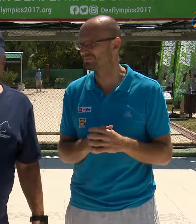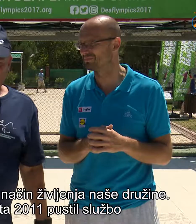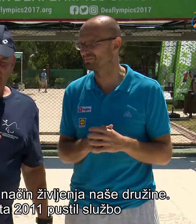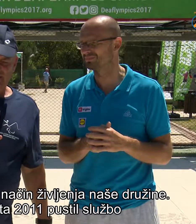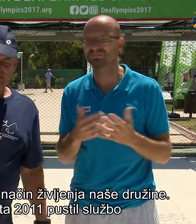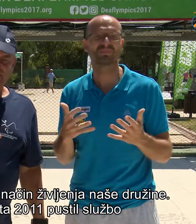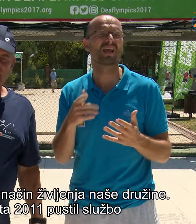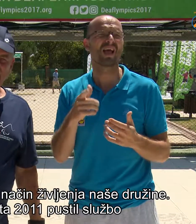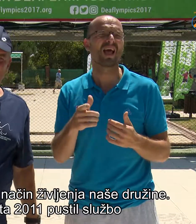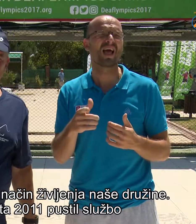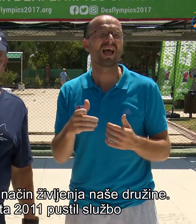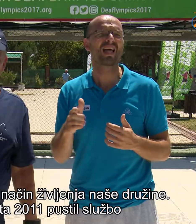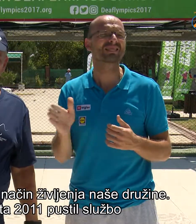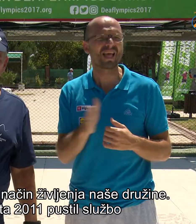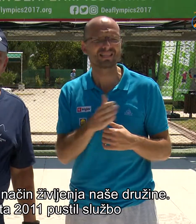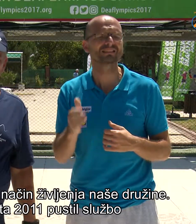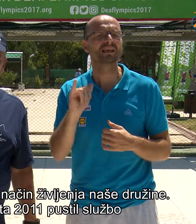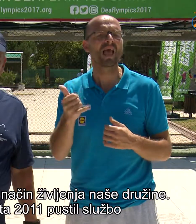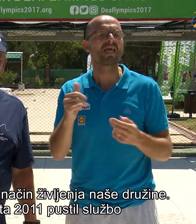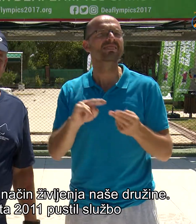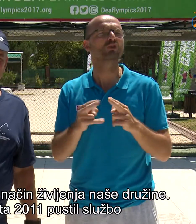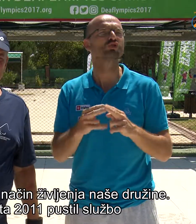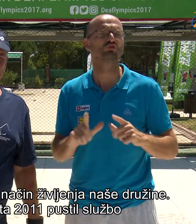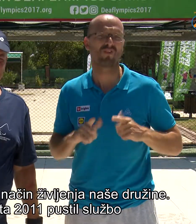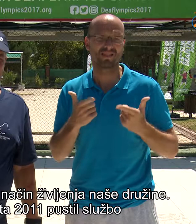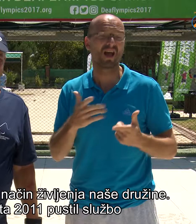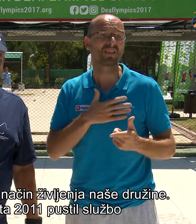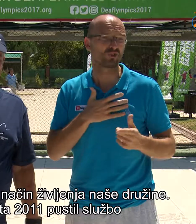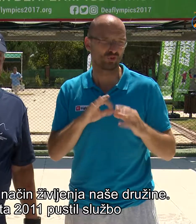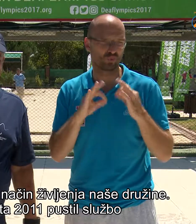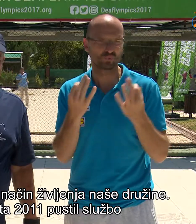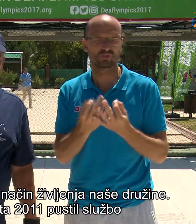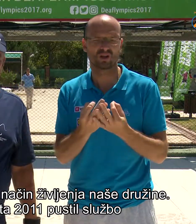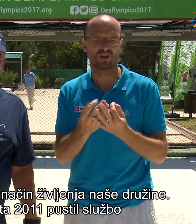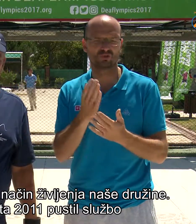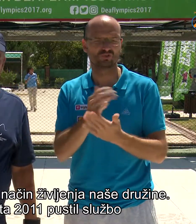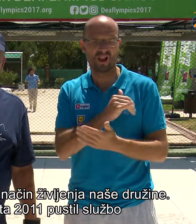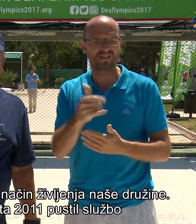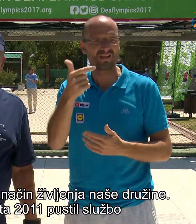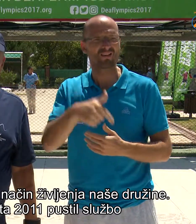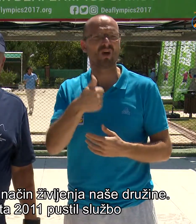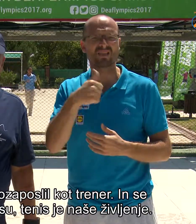Glejte, tenis je način življenja naše družine. Jaz sem leta 2011 pustil službo, sem